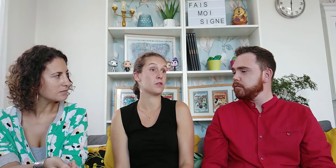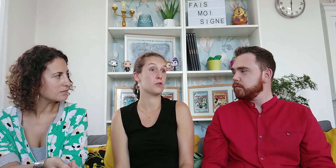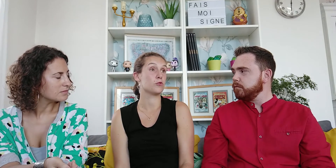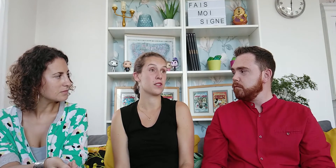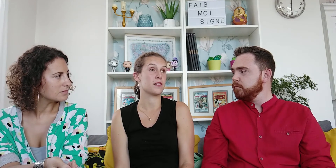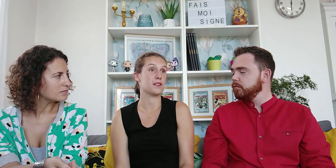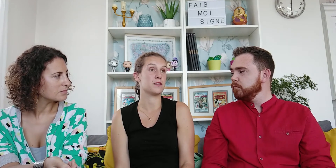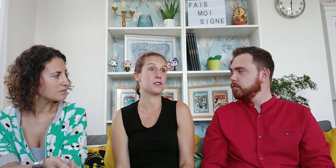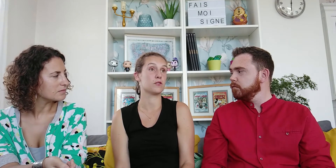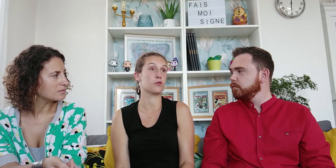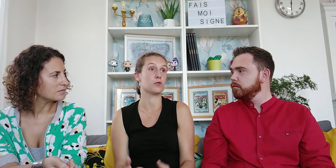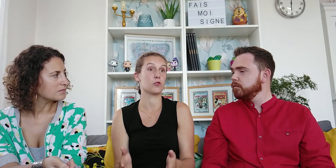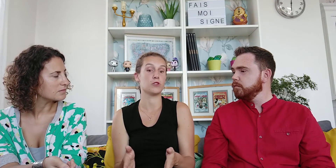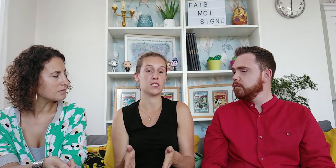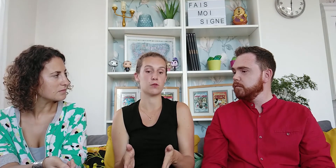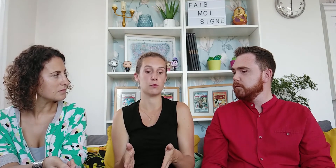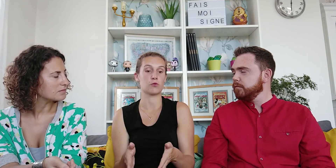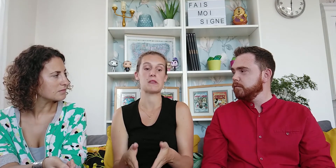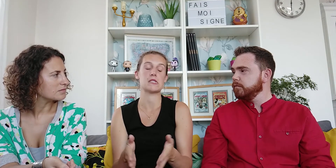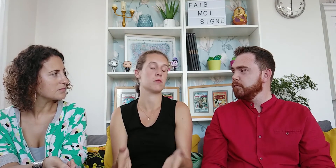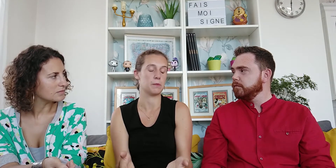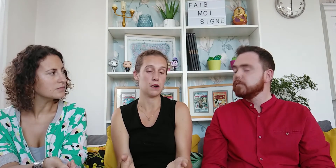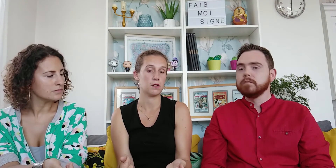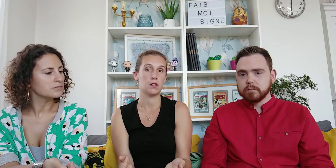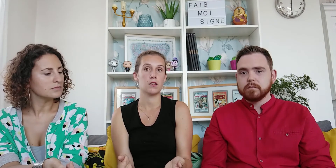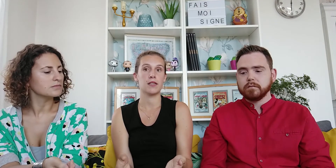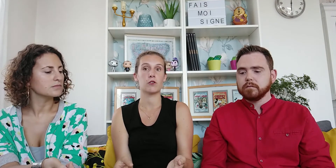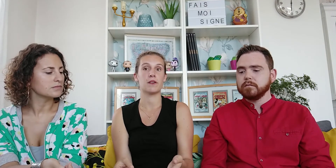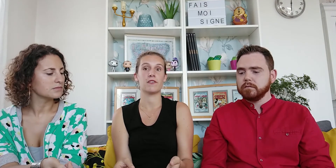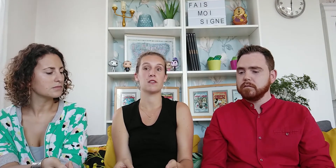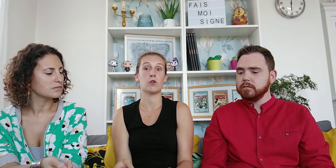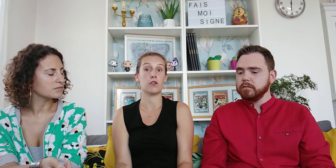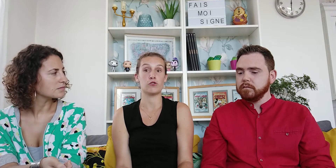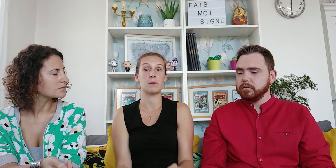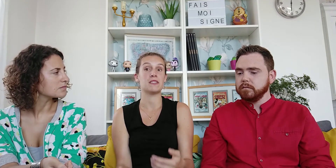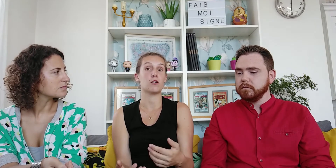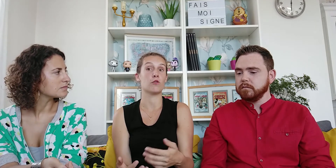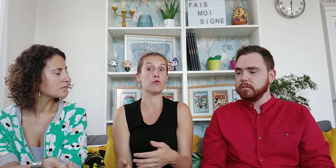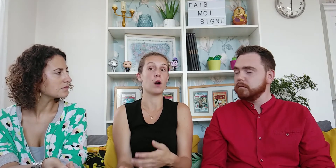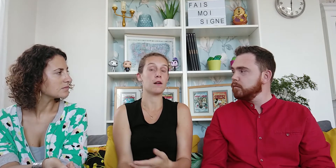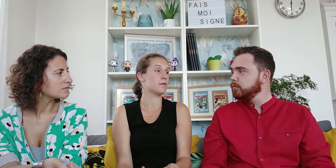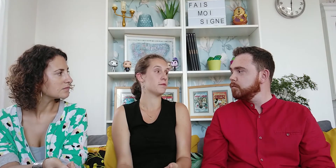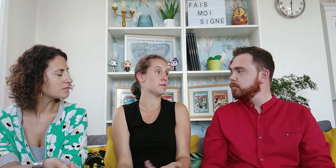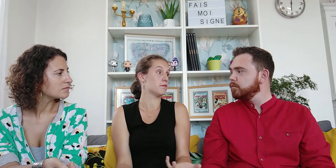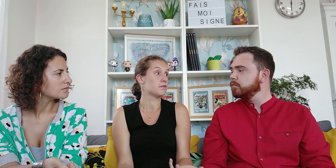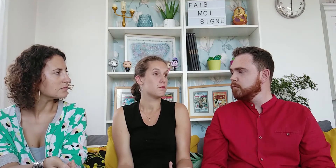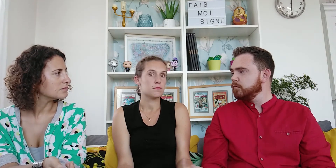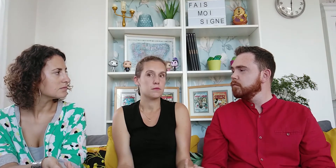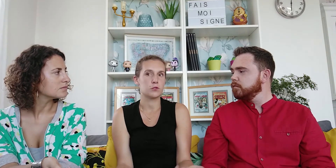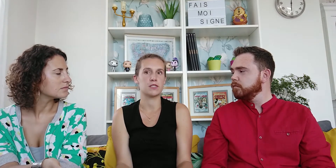nous, notre intérêt, c'est de communiquer sur des besoins basiques au départ. Et que, effectivement, alors je sais pas dire vouloir, je sais